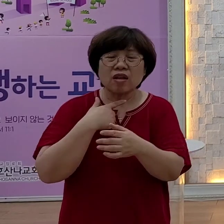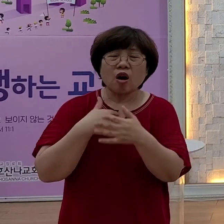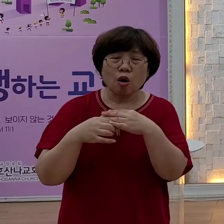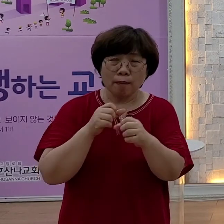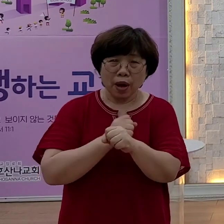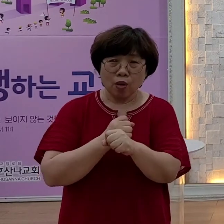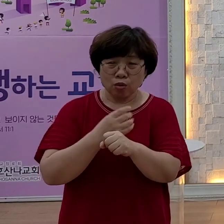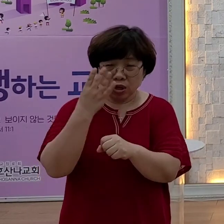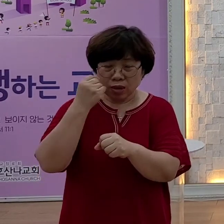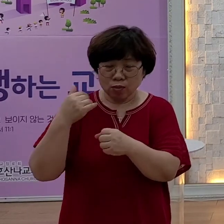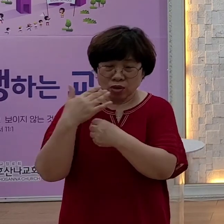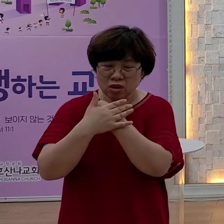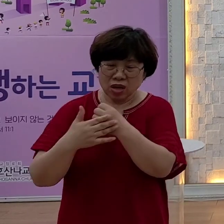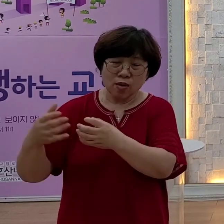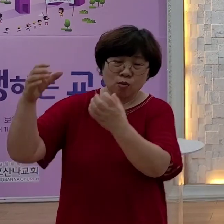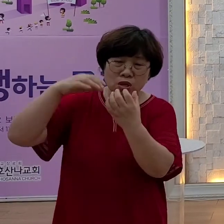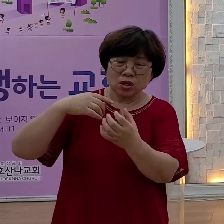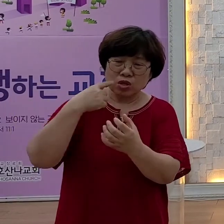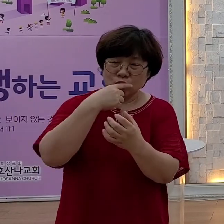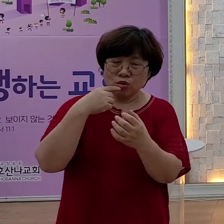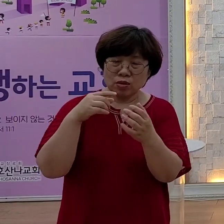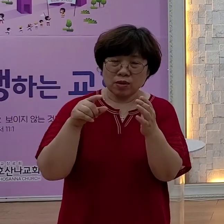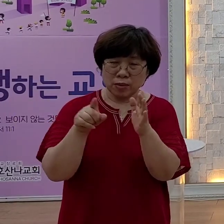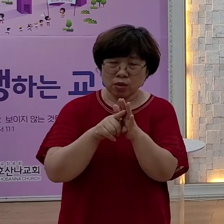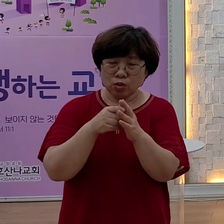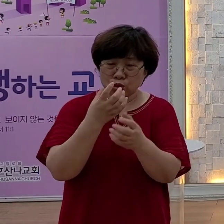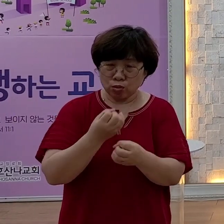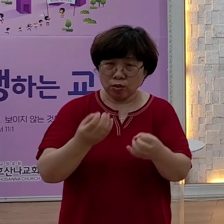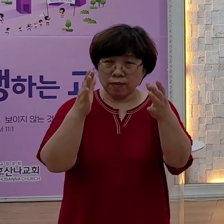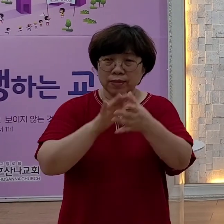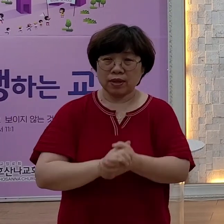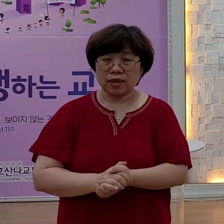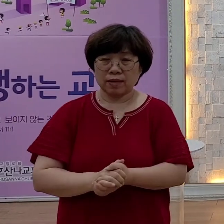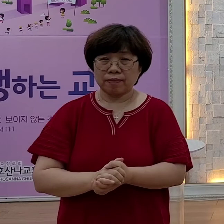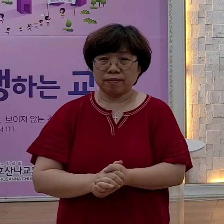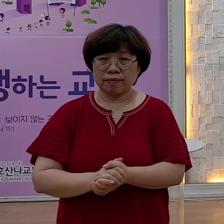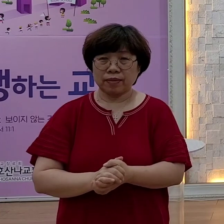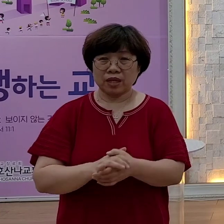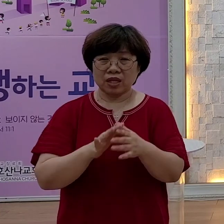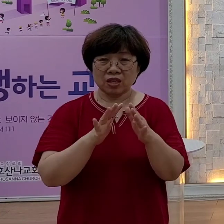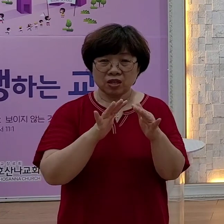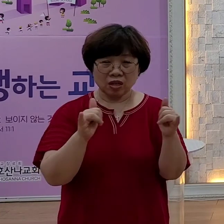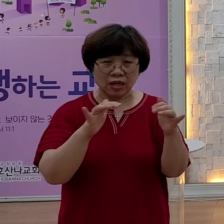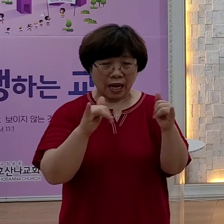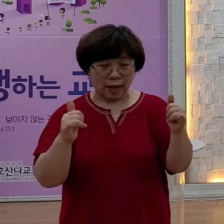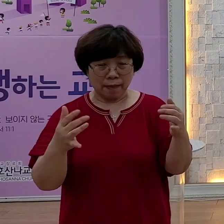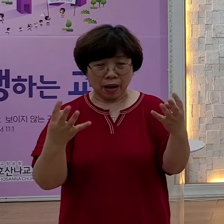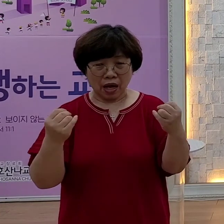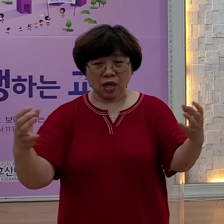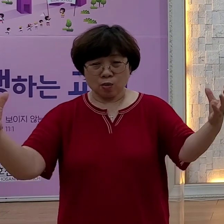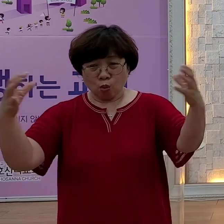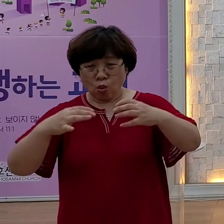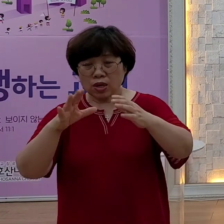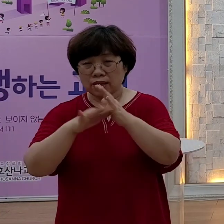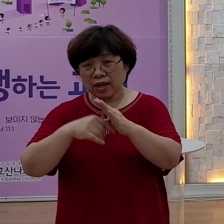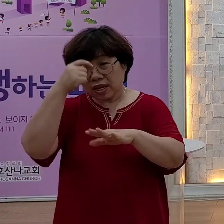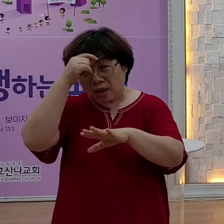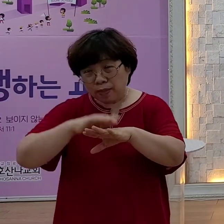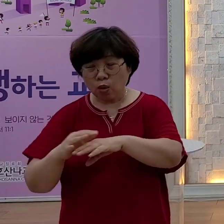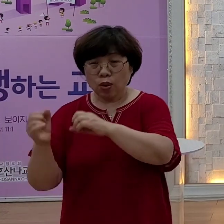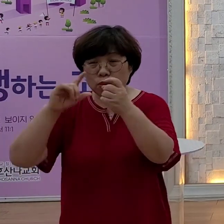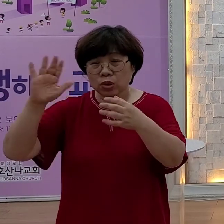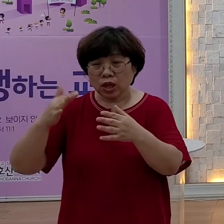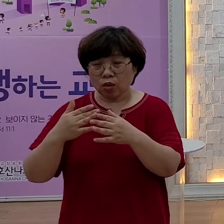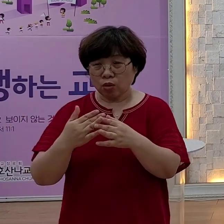부어지기를 주님의 이름으로 축복합니다. 그런 자들이 이 자리에 많아져야 예배가 회복되고 예배가